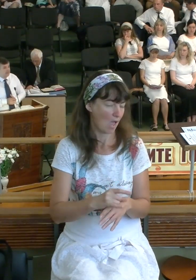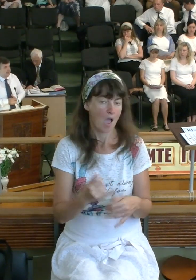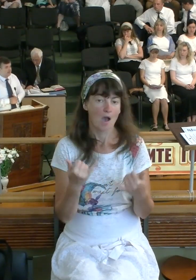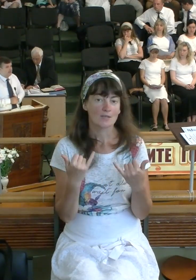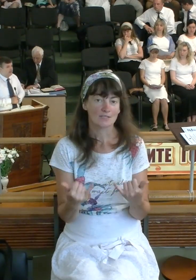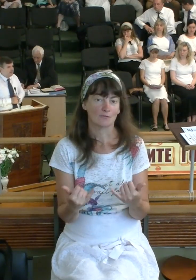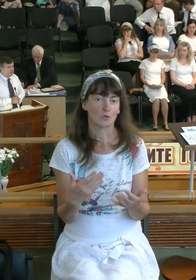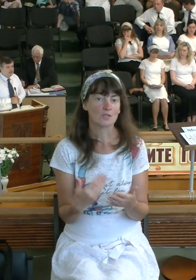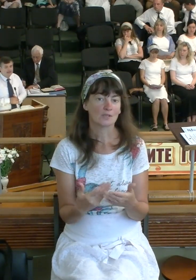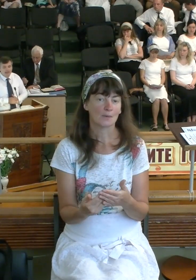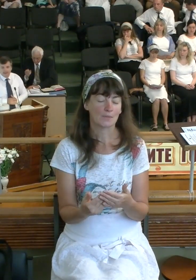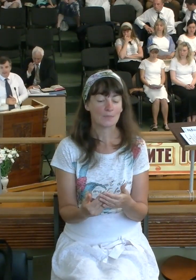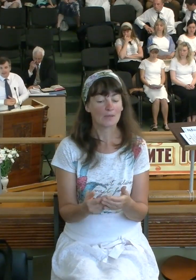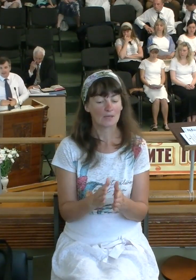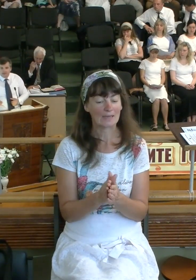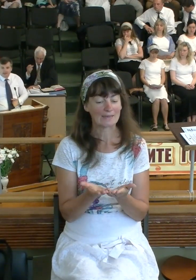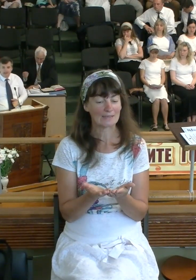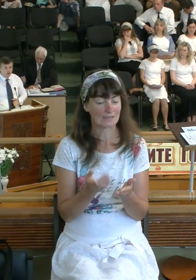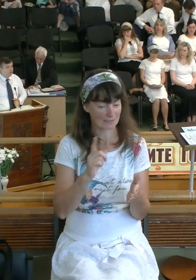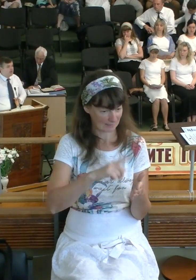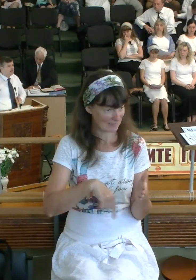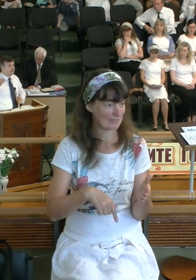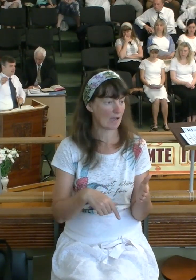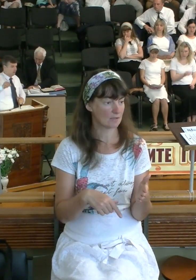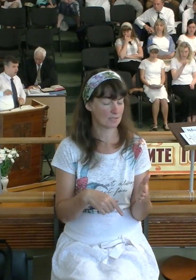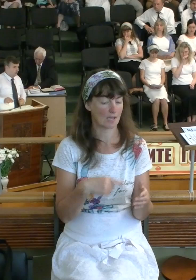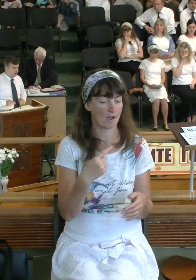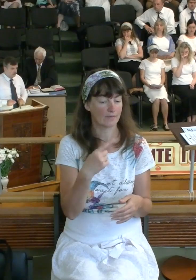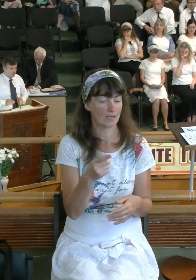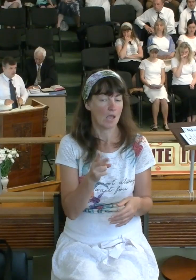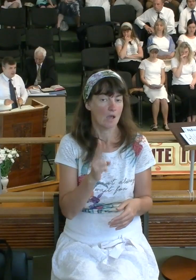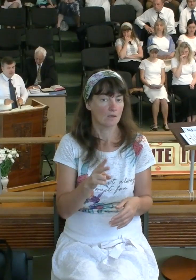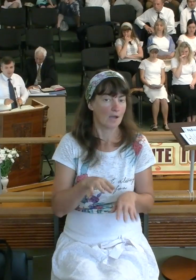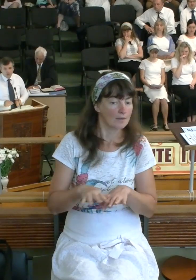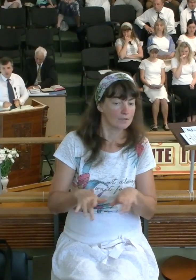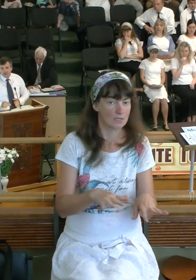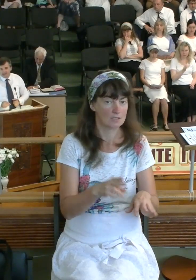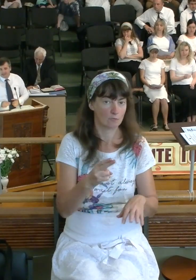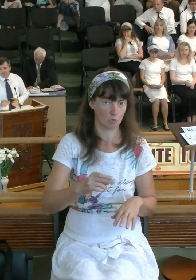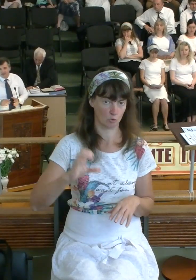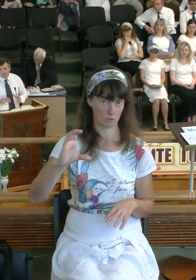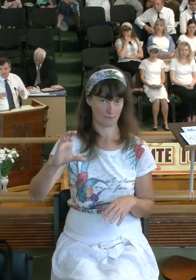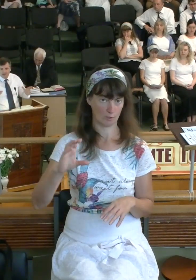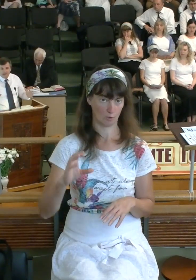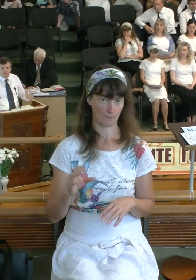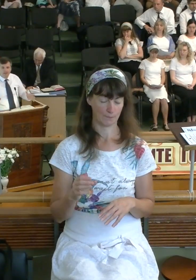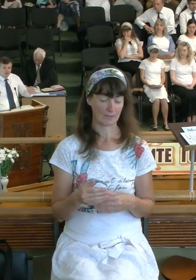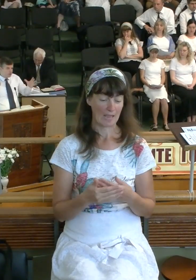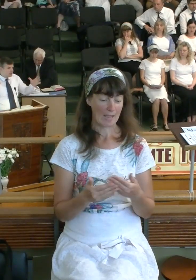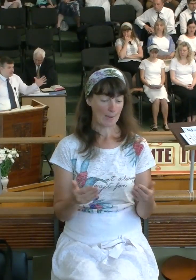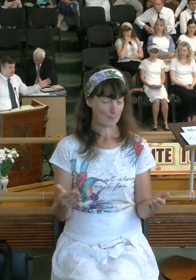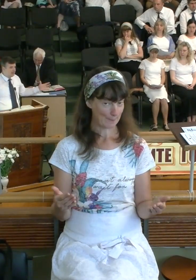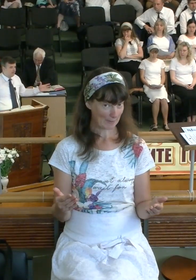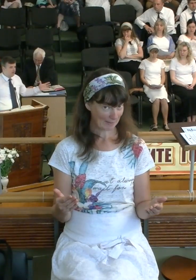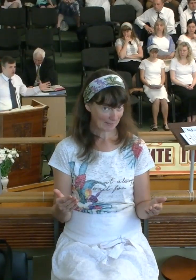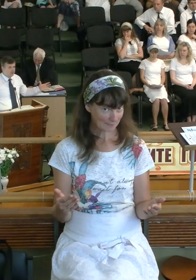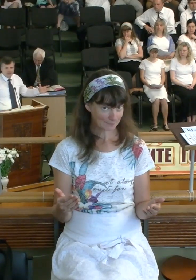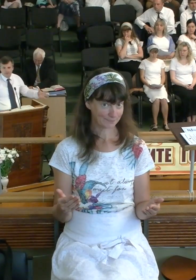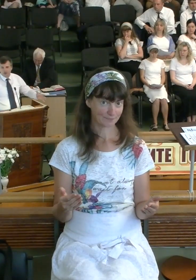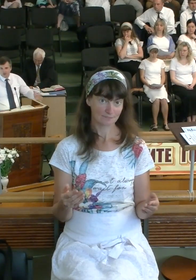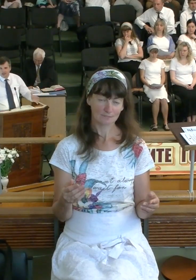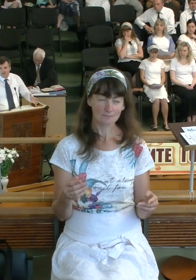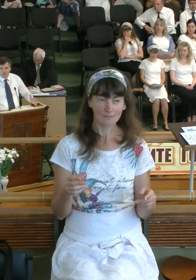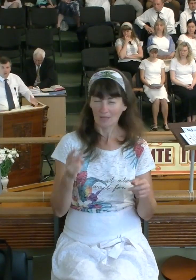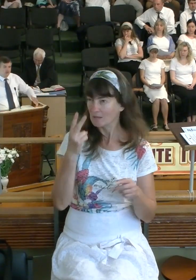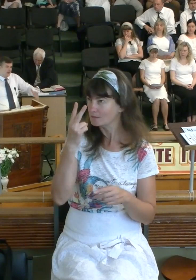сегодня христианские книги, это когда говорится о том, как действует Дух Святой. Мы очень часто с вами видим очень разные афиши,